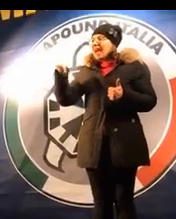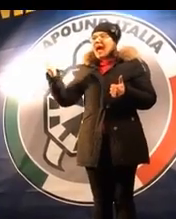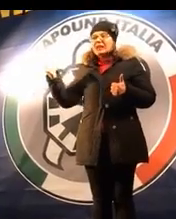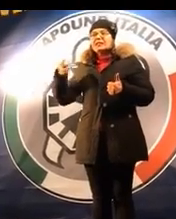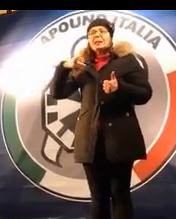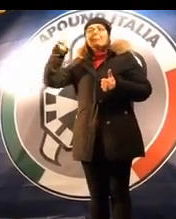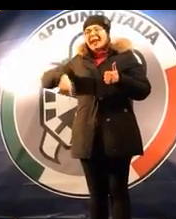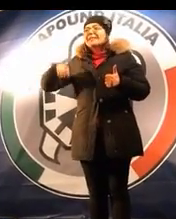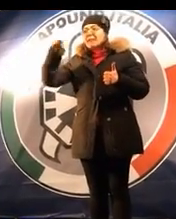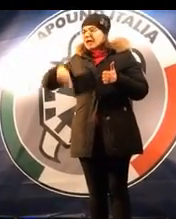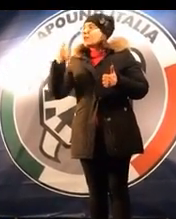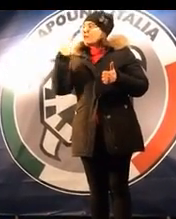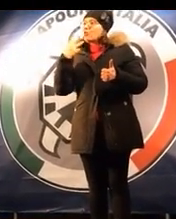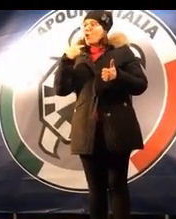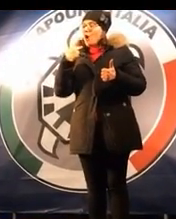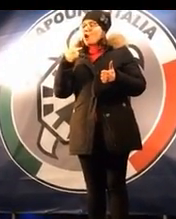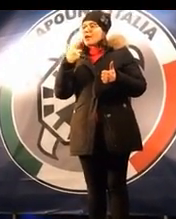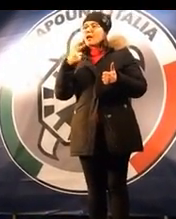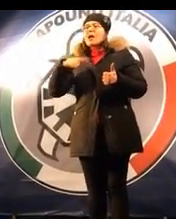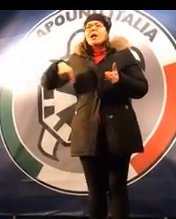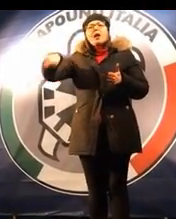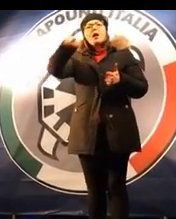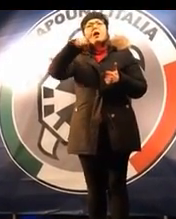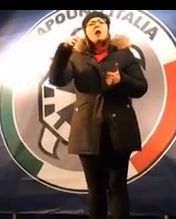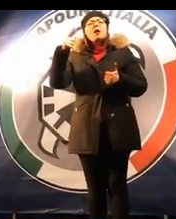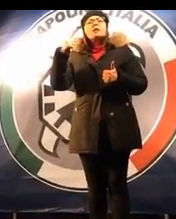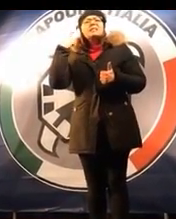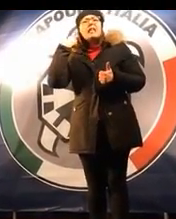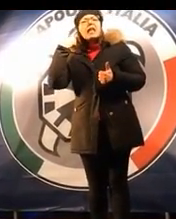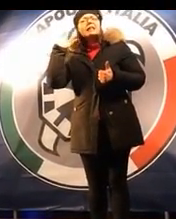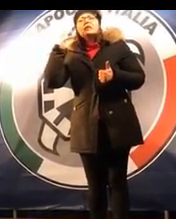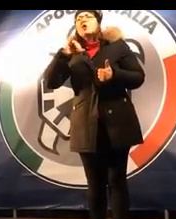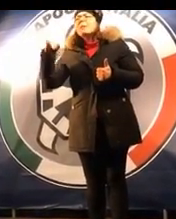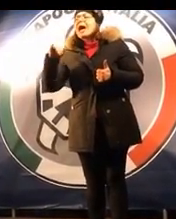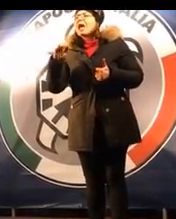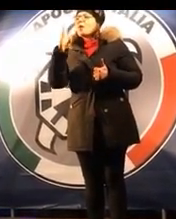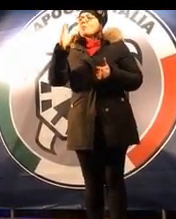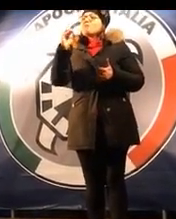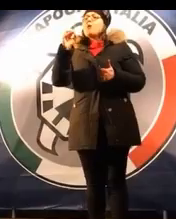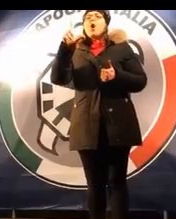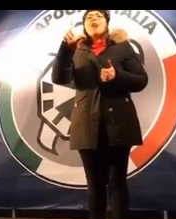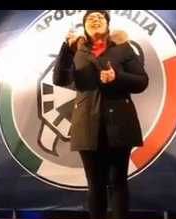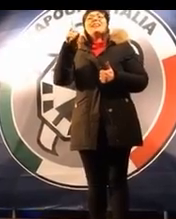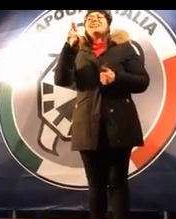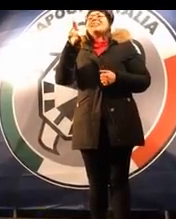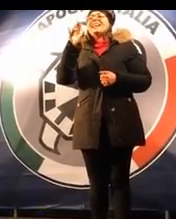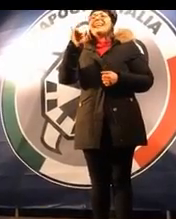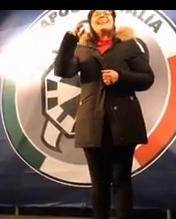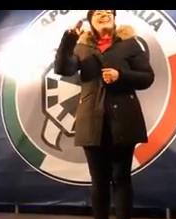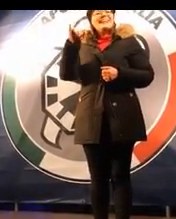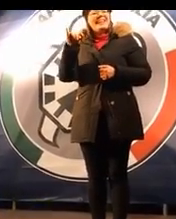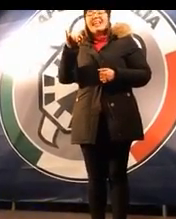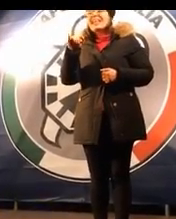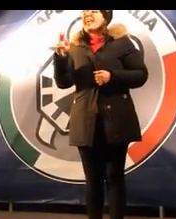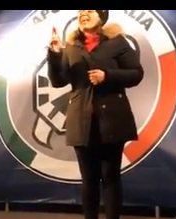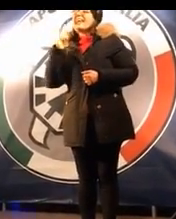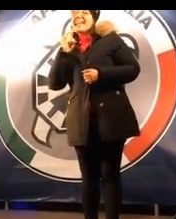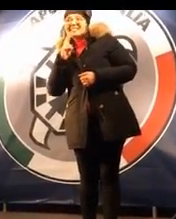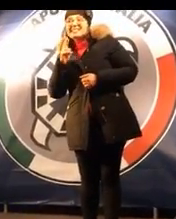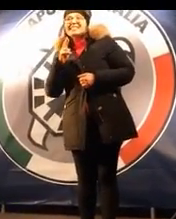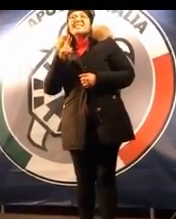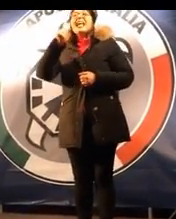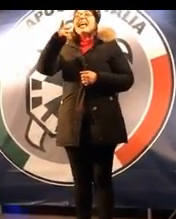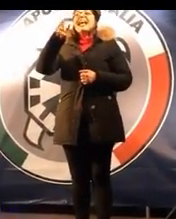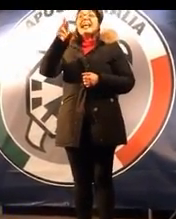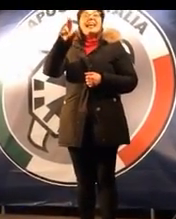Soli. Ebbene, in campagna elettorale qualcuno di voi ha mai sentito parlare la Boldrini, Renzi, Grasso,